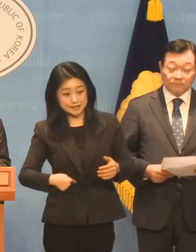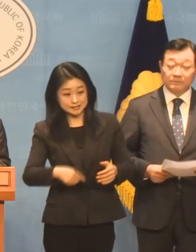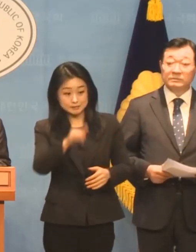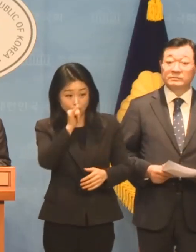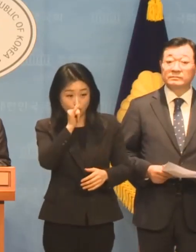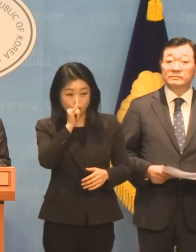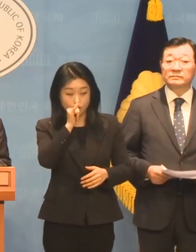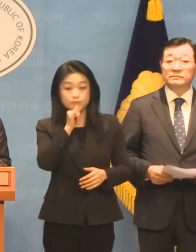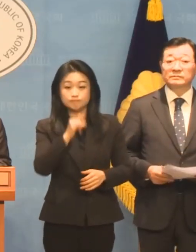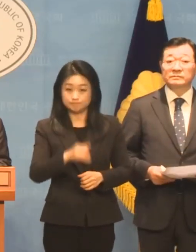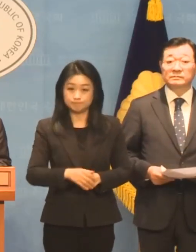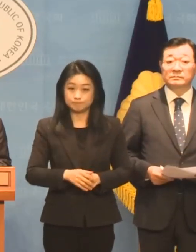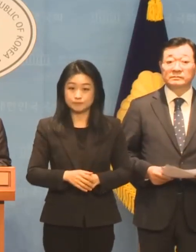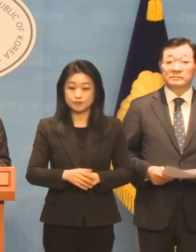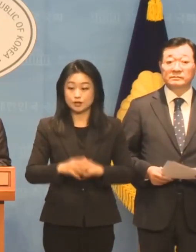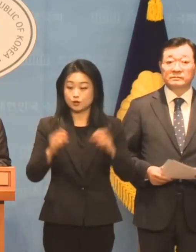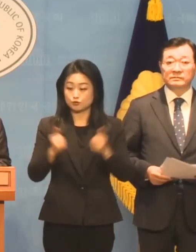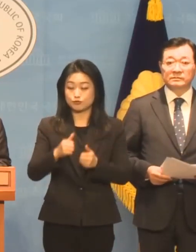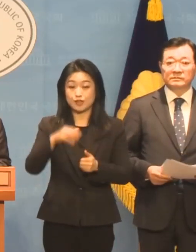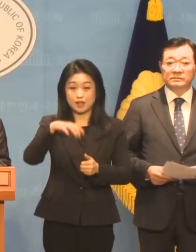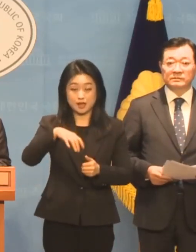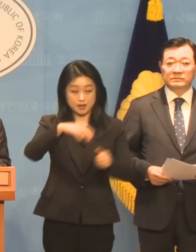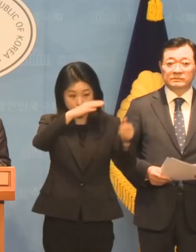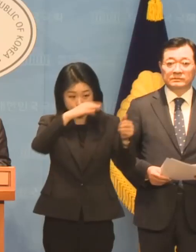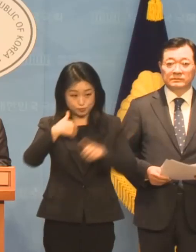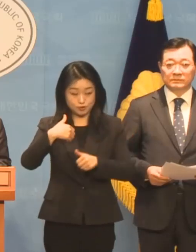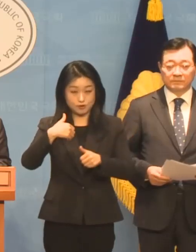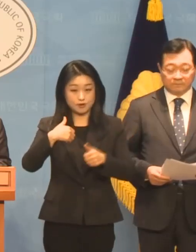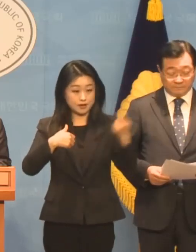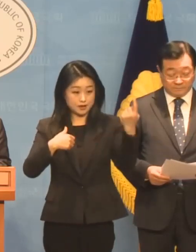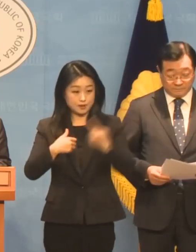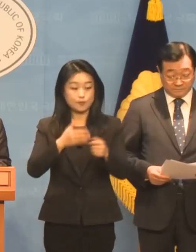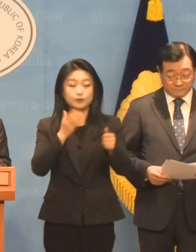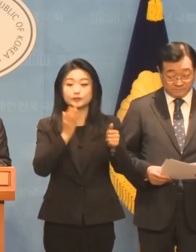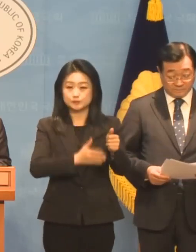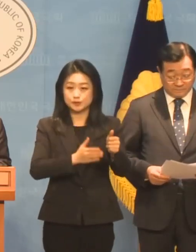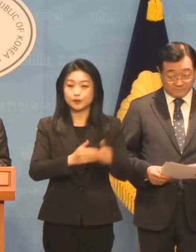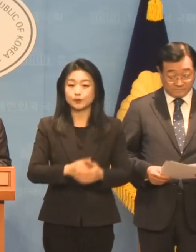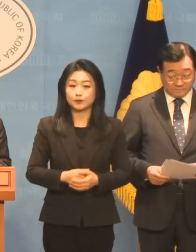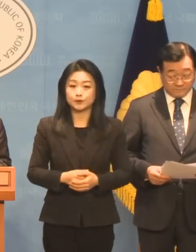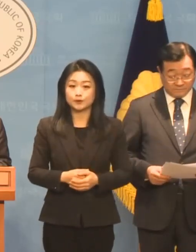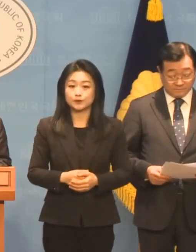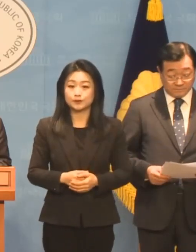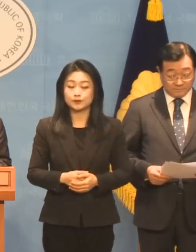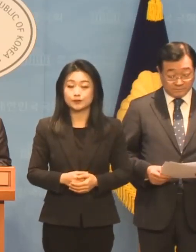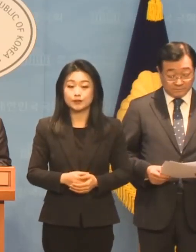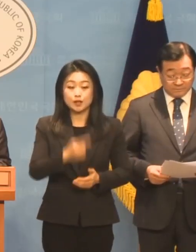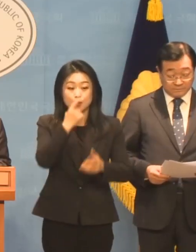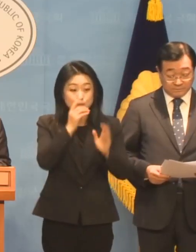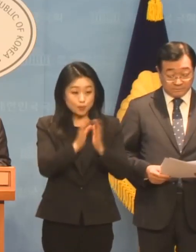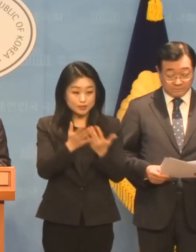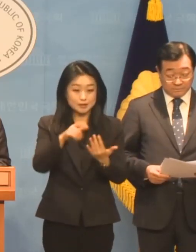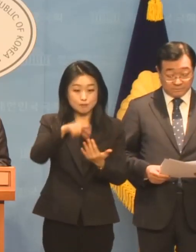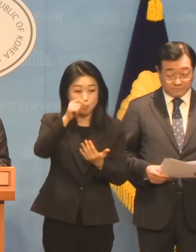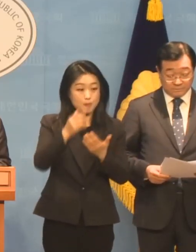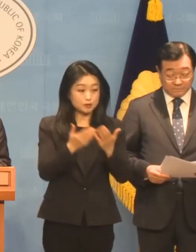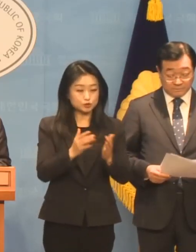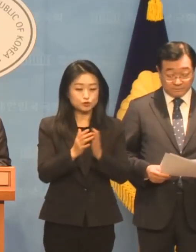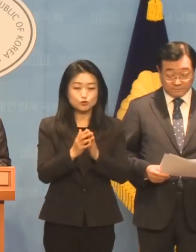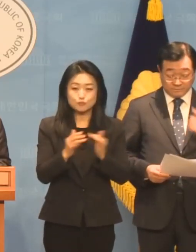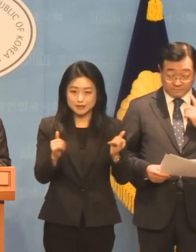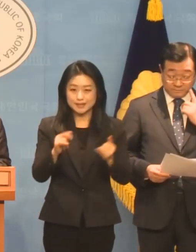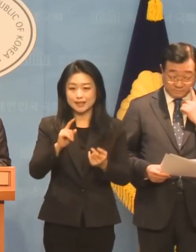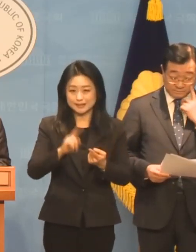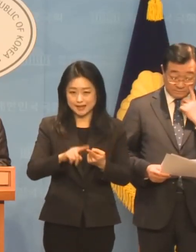가지고 있다면 국회의 출석 요구에 응하십시오. 그것이 본인을 뽑아준 국민에